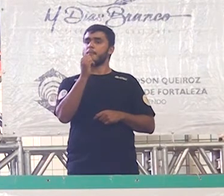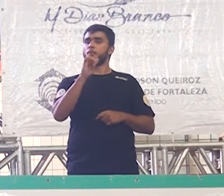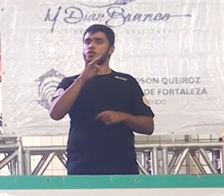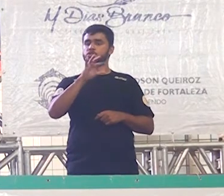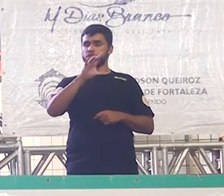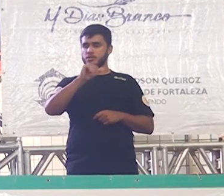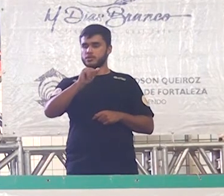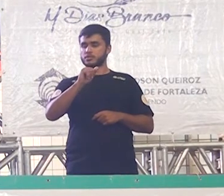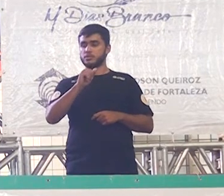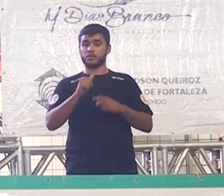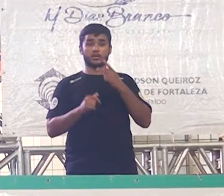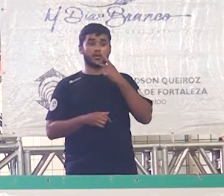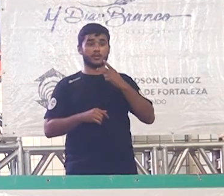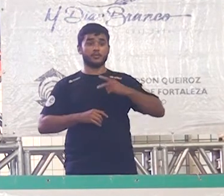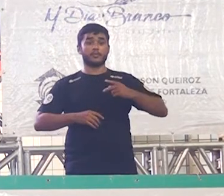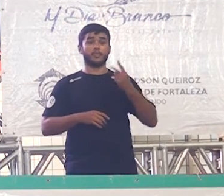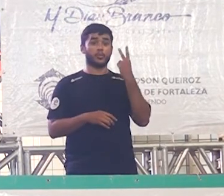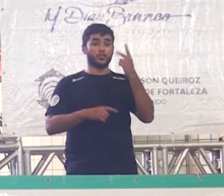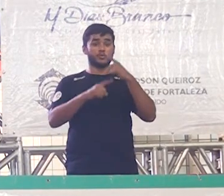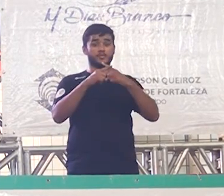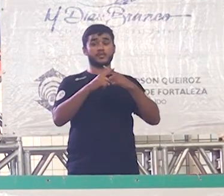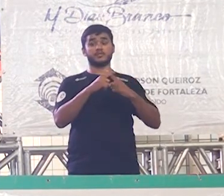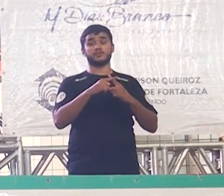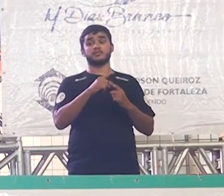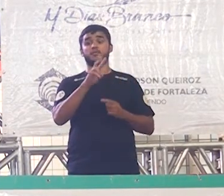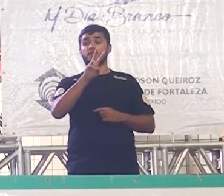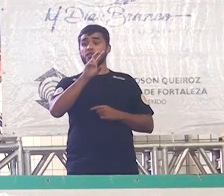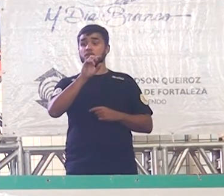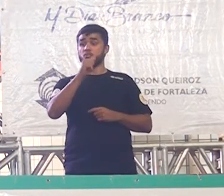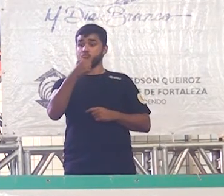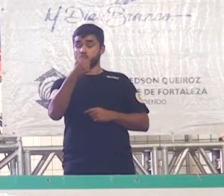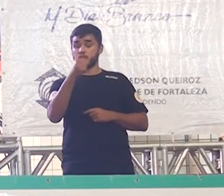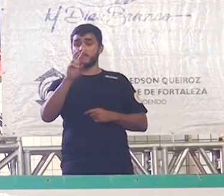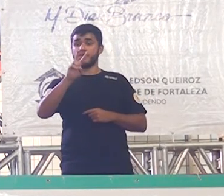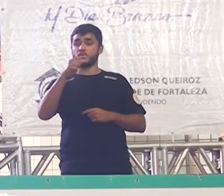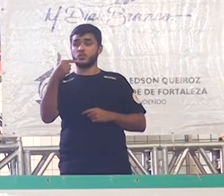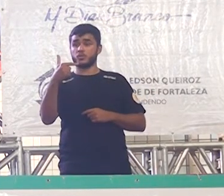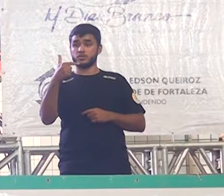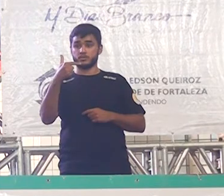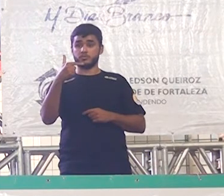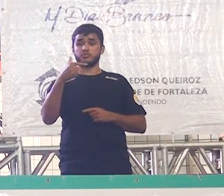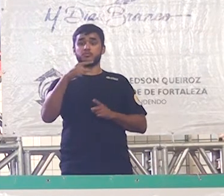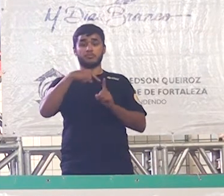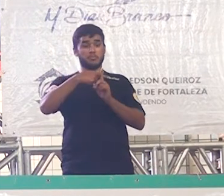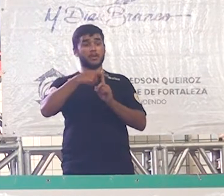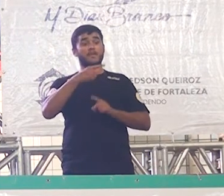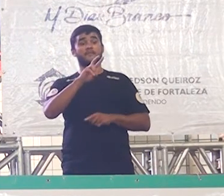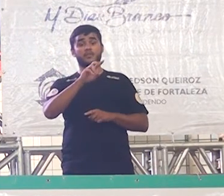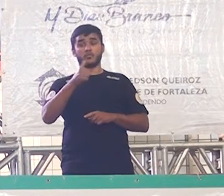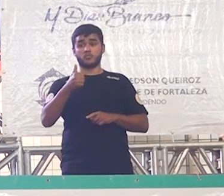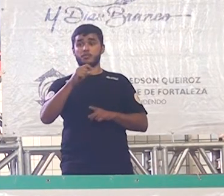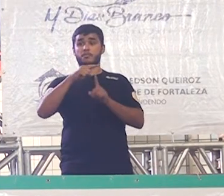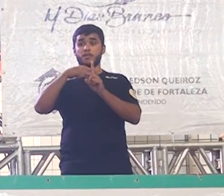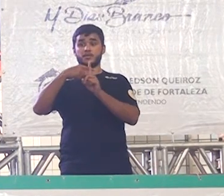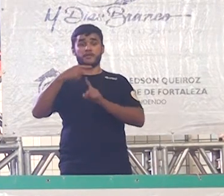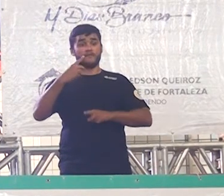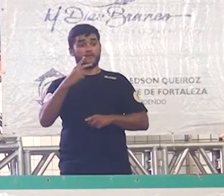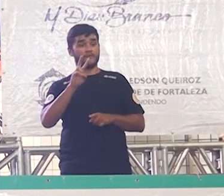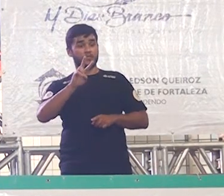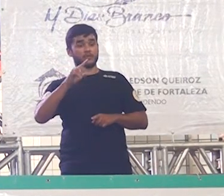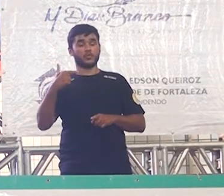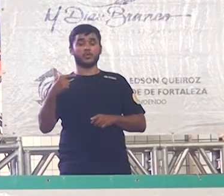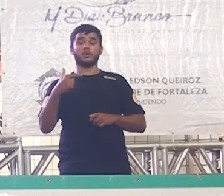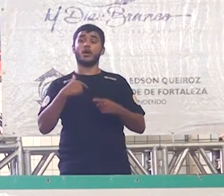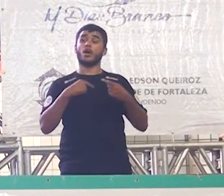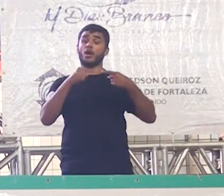velocidade média é 2 vezes V1 vezes V2 por V1 mais V2, é quando você tem movimento uniforme